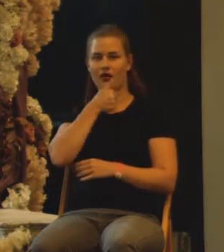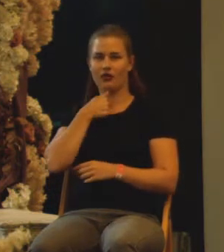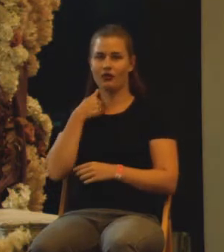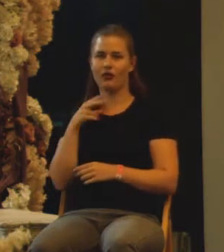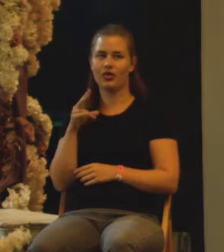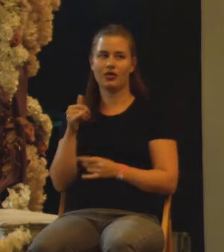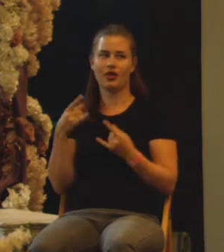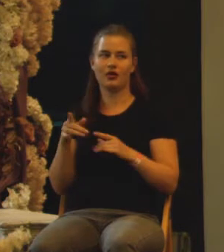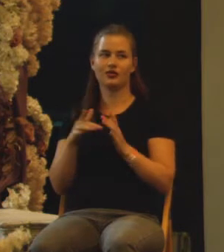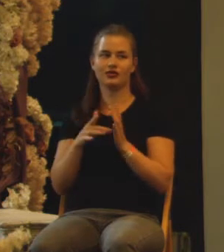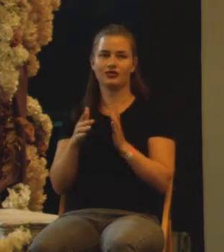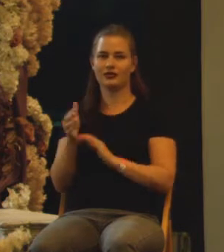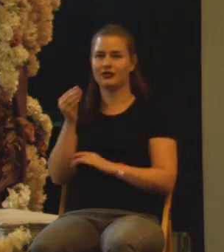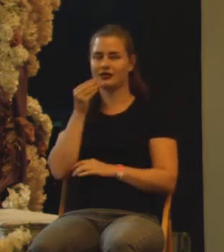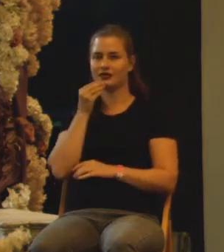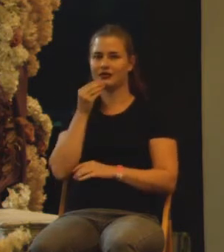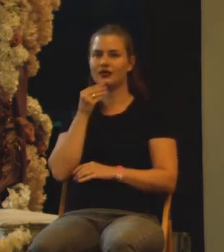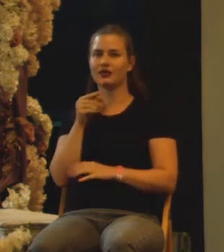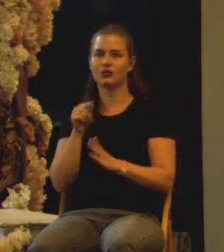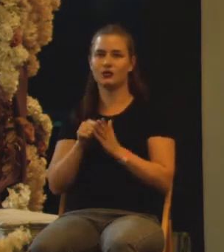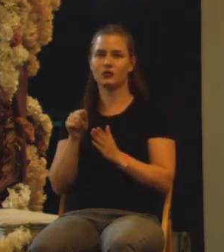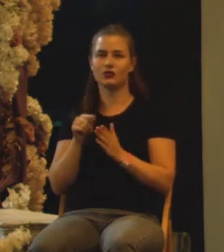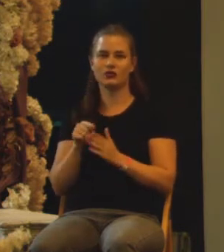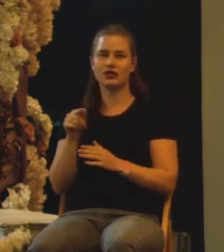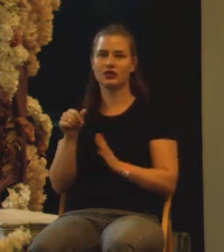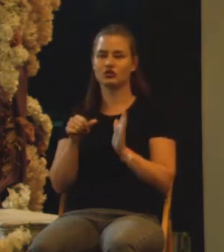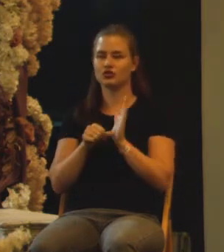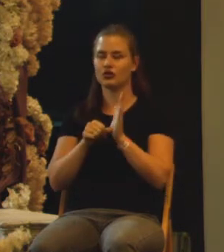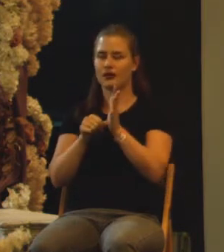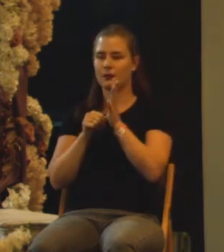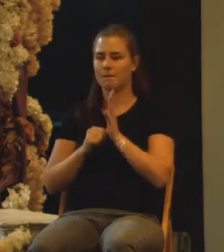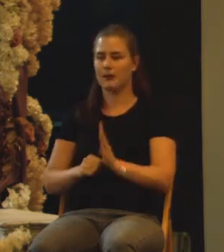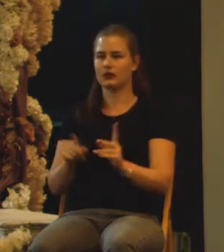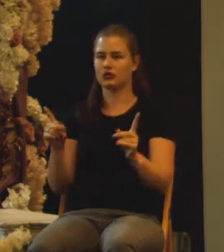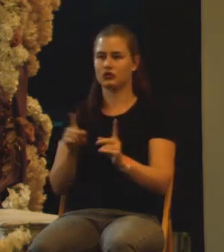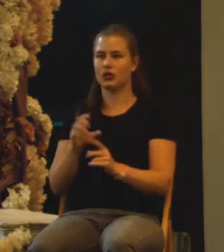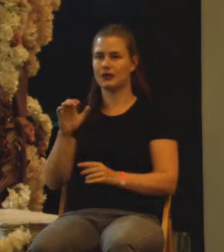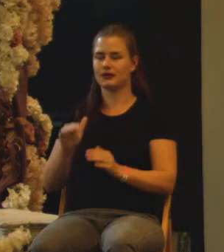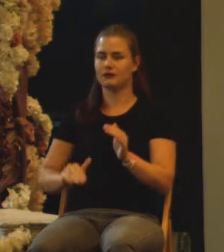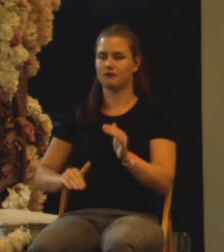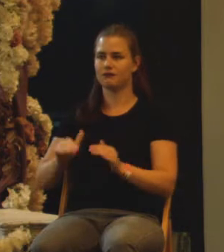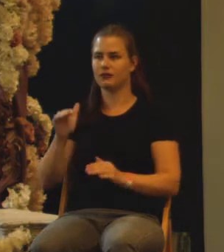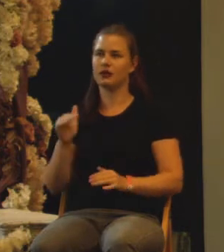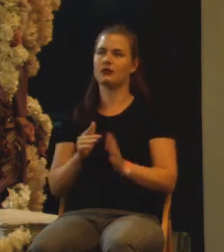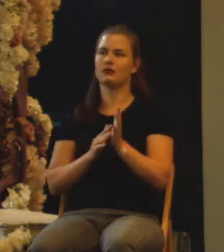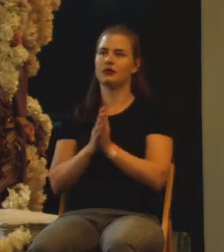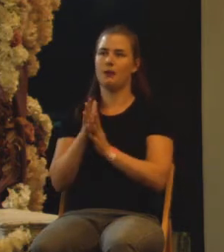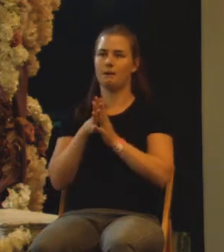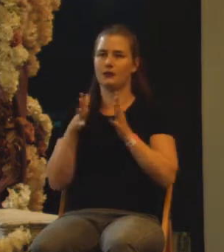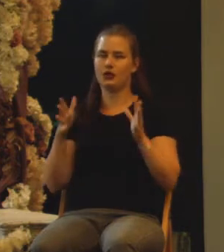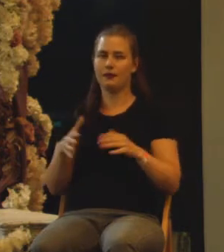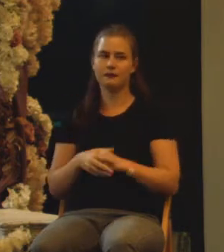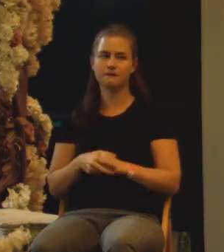А на Рождество едят утку или курицу. 6 месяцев, чтобы из маленькой птицы выросла большая.